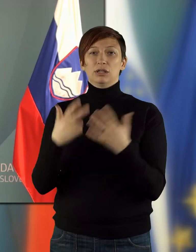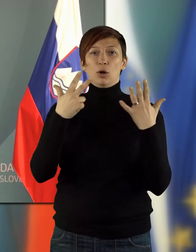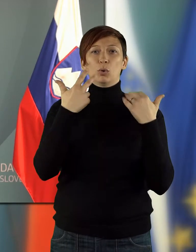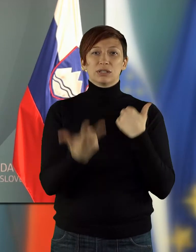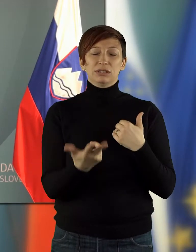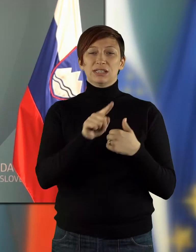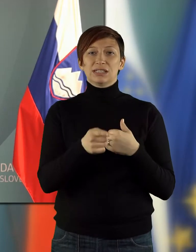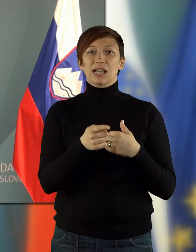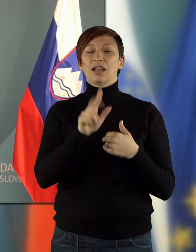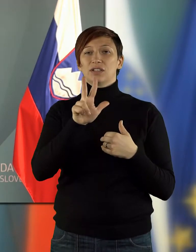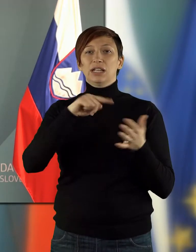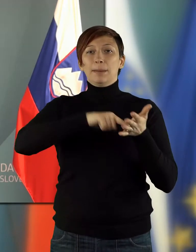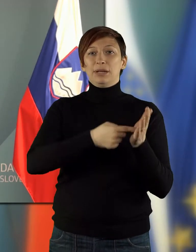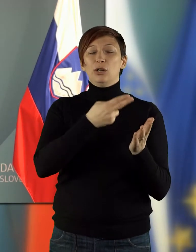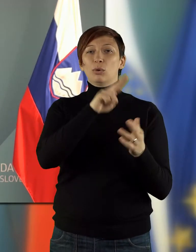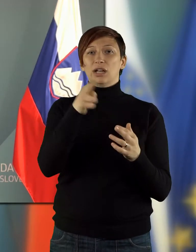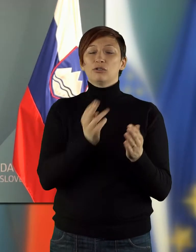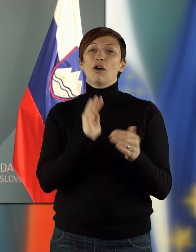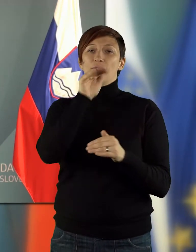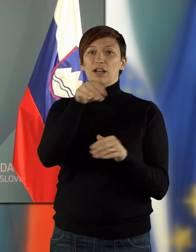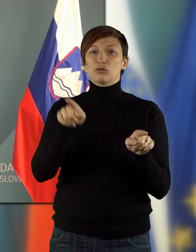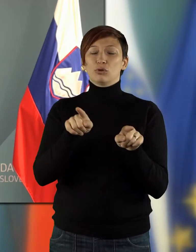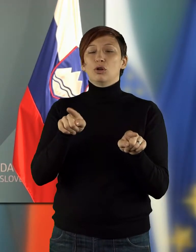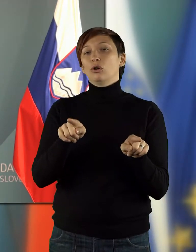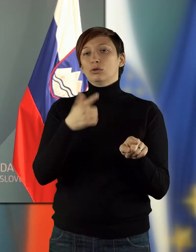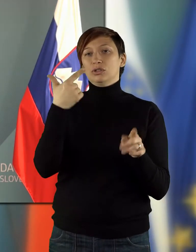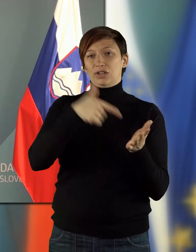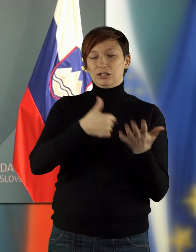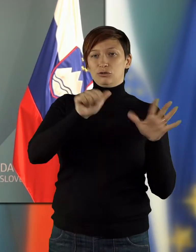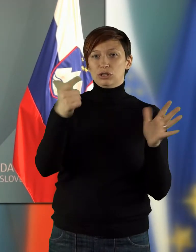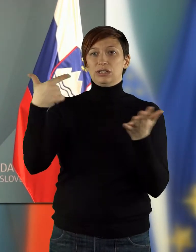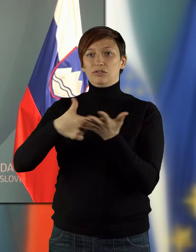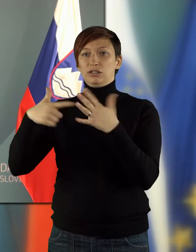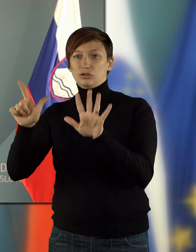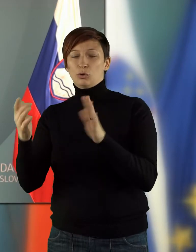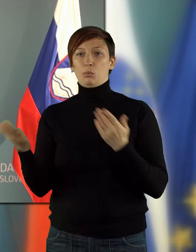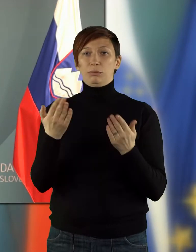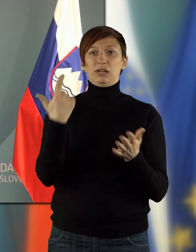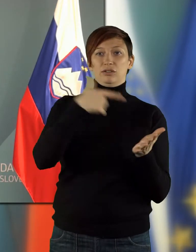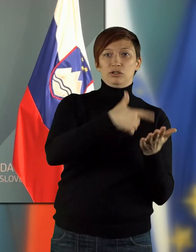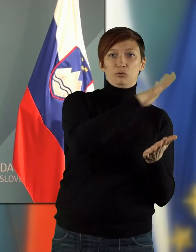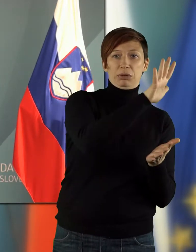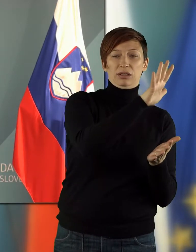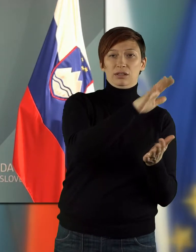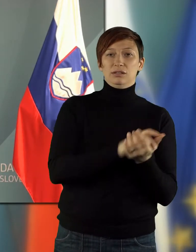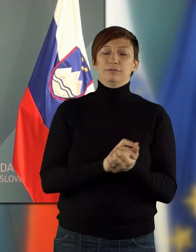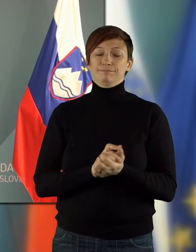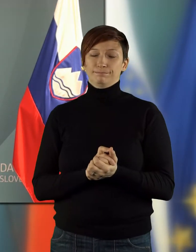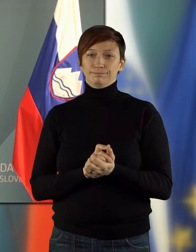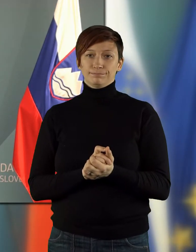vojski 38,3 milijona evrov več v letu 2016 in 2017 v primerjavi z